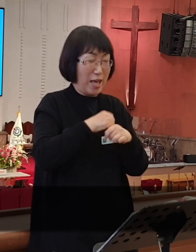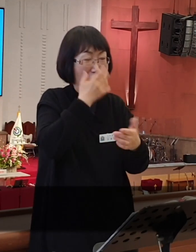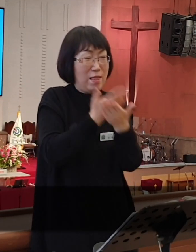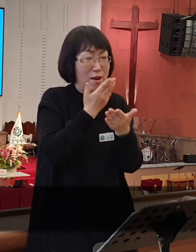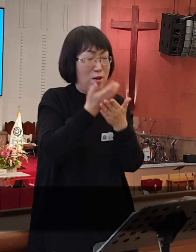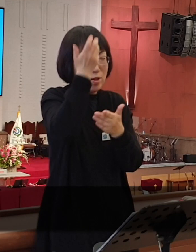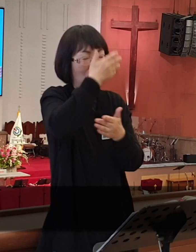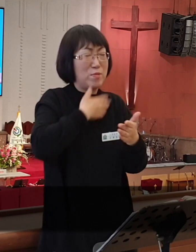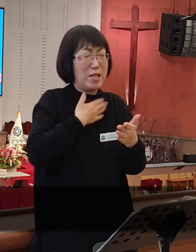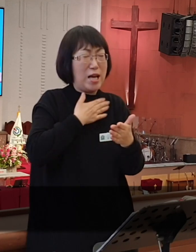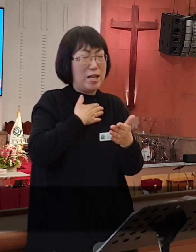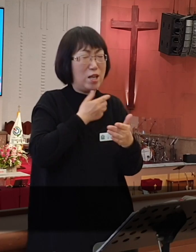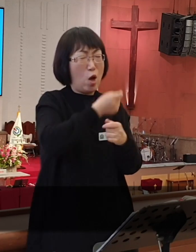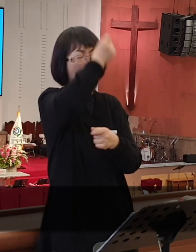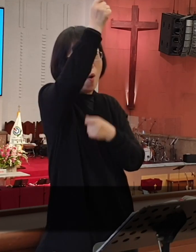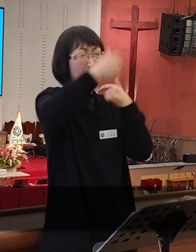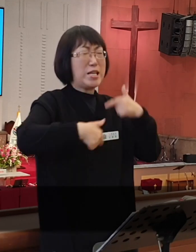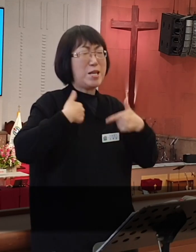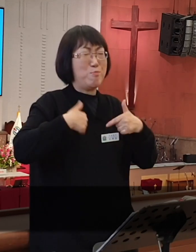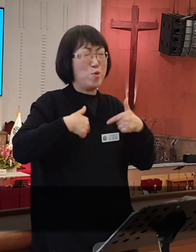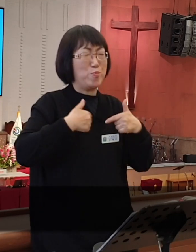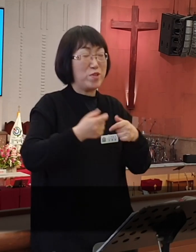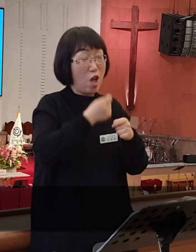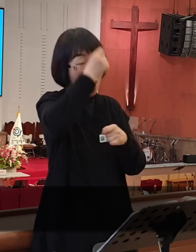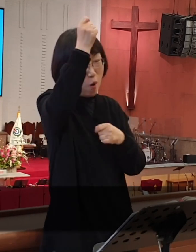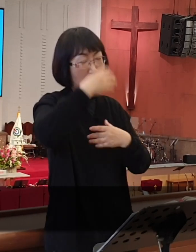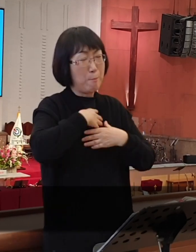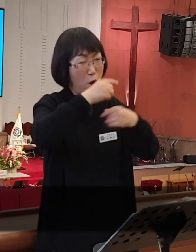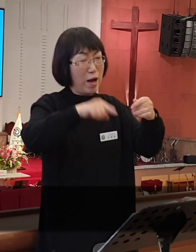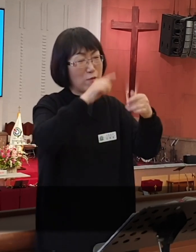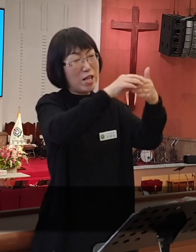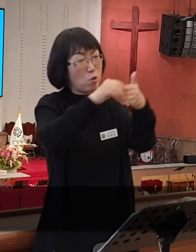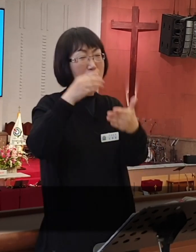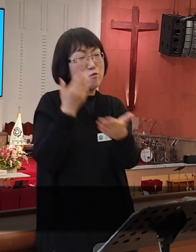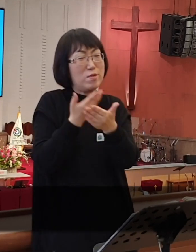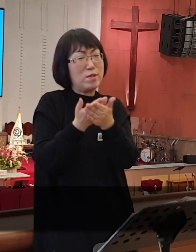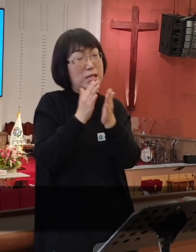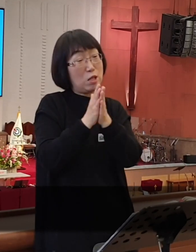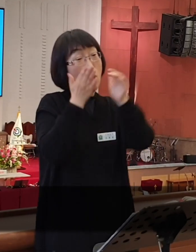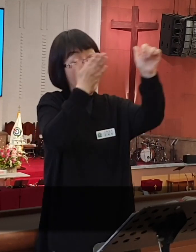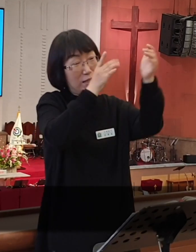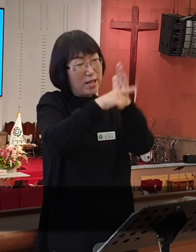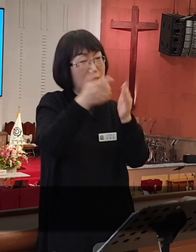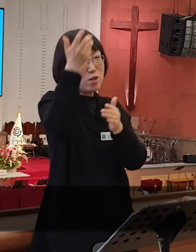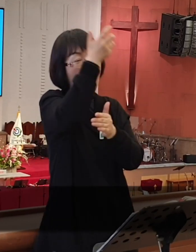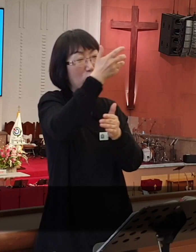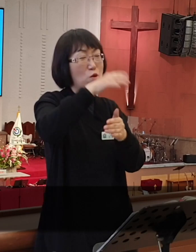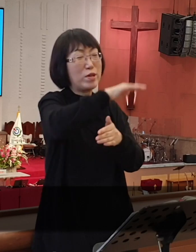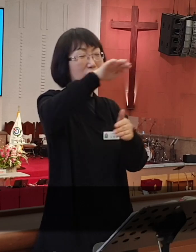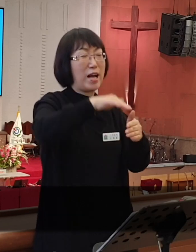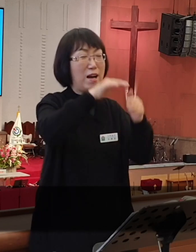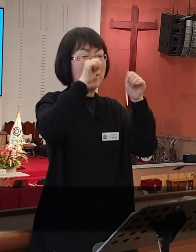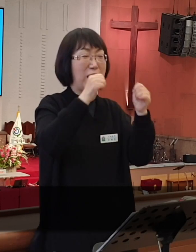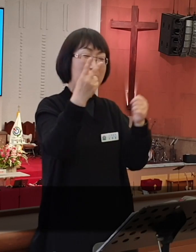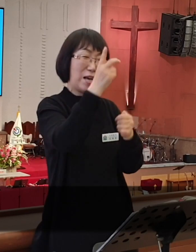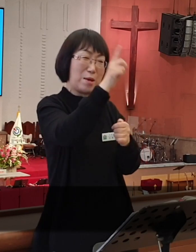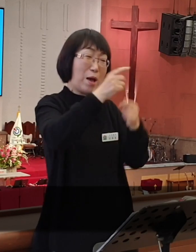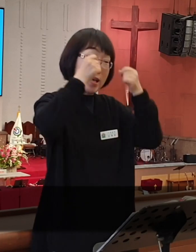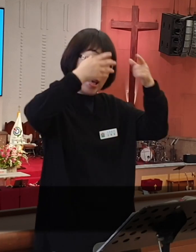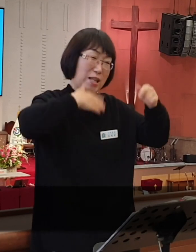해달라고 성령님 나를 이 영원한 기쁨, 영원한 평안 가운데로 인도해달라고 기도하실 때 성령님이 우리 가운데 다시